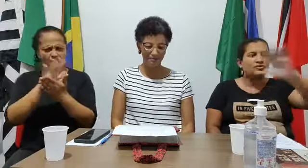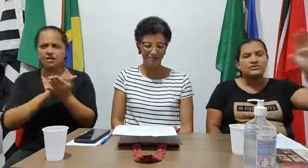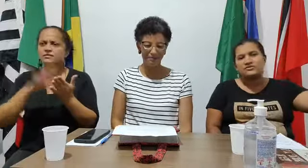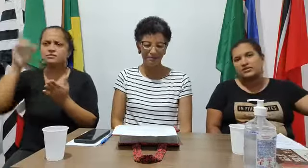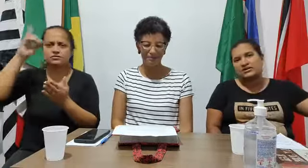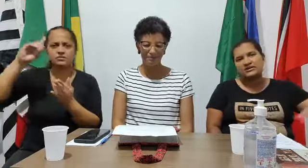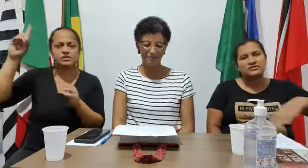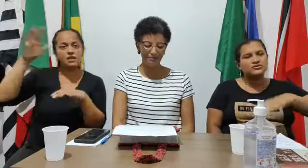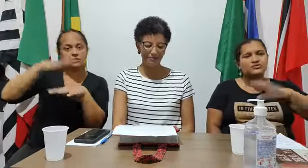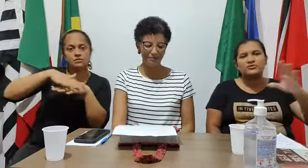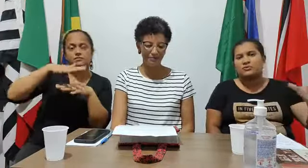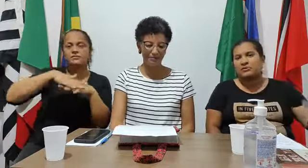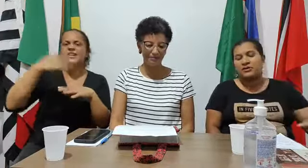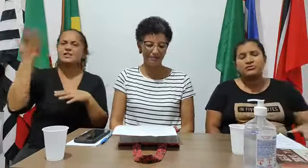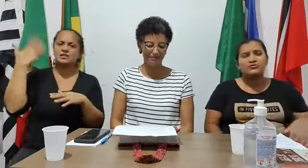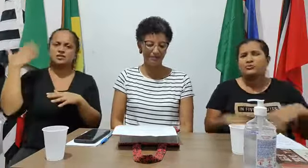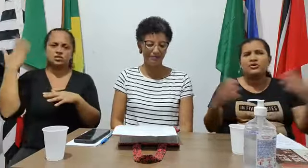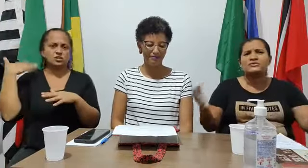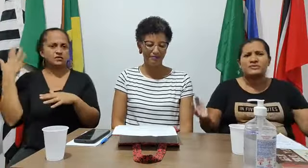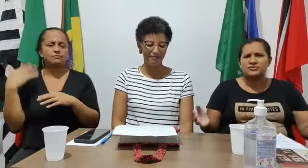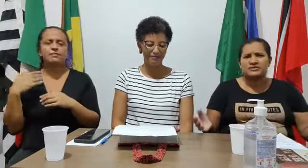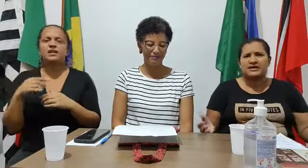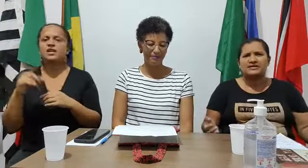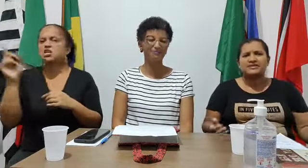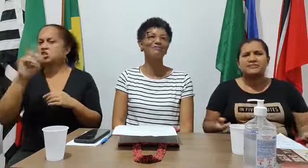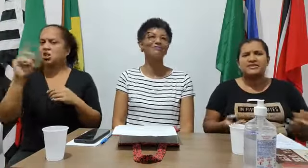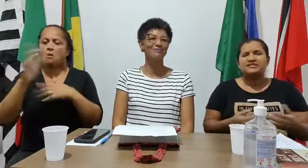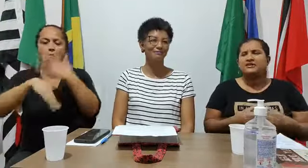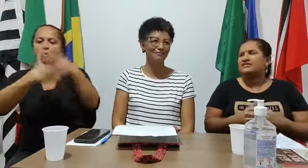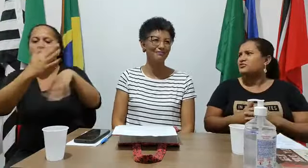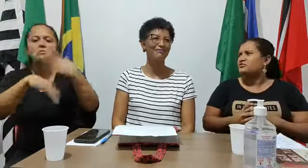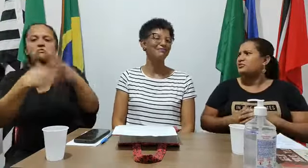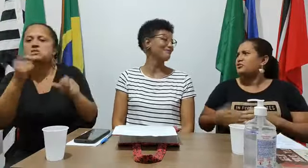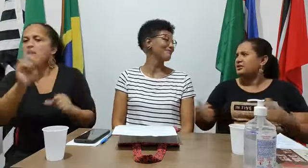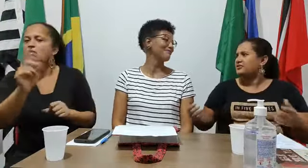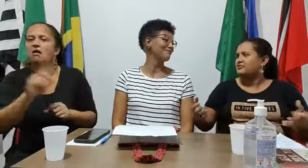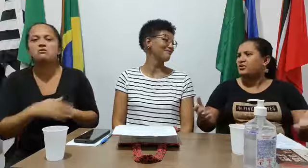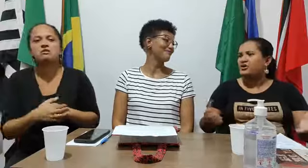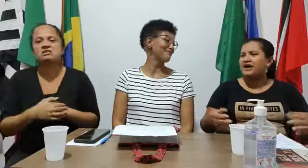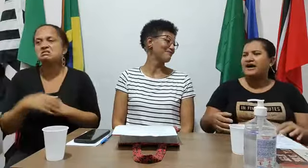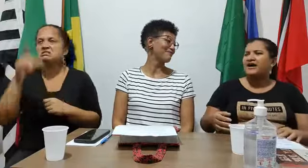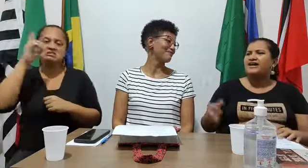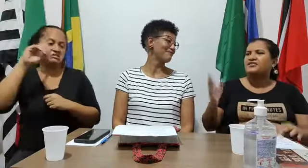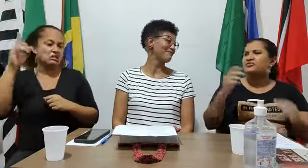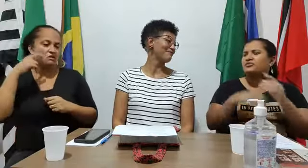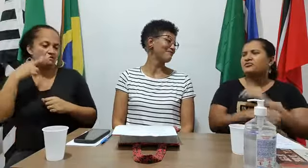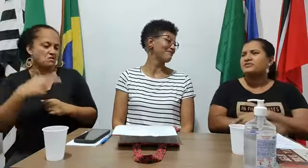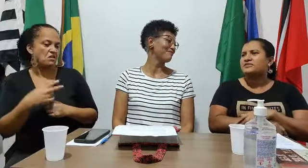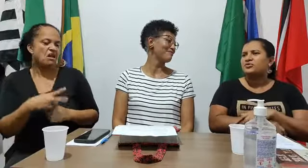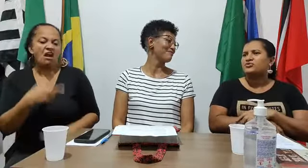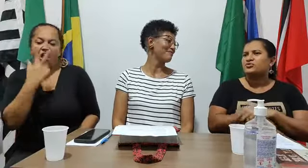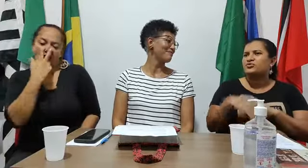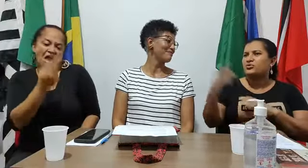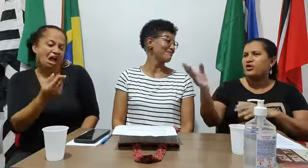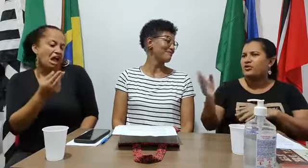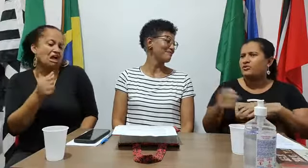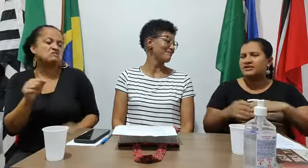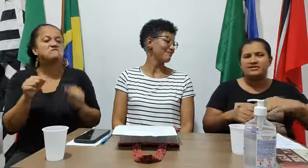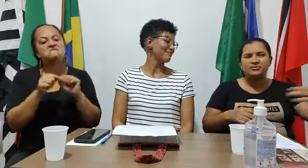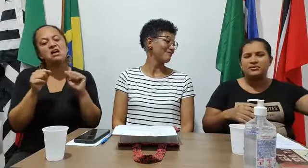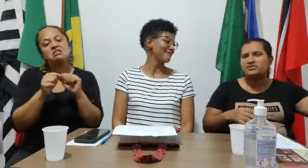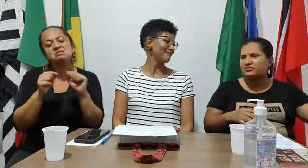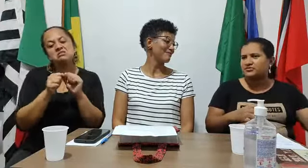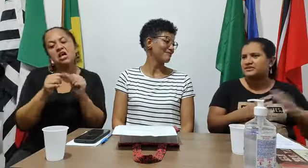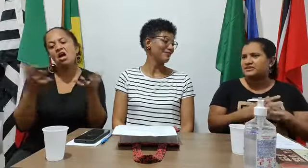Gênesis, toda a sua criação, todo o seu papel, não foi uma coisa bagunçada. Né? Deus não virou ali e falou, acho que eu vou fazer hoje o sol